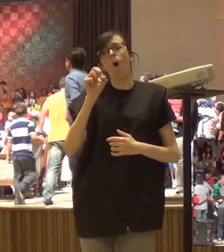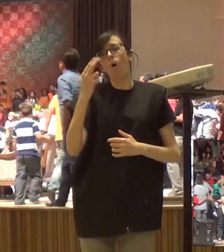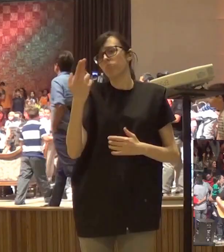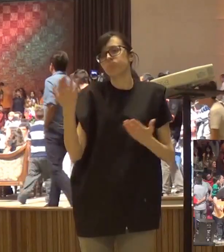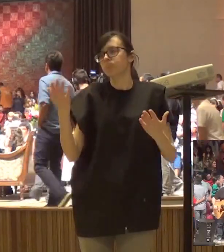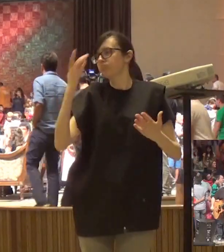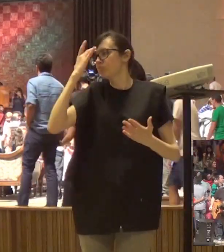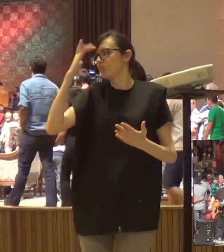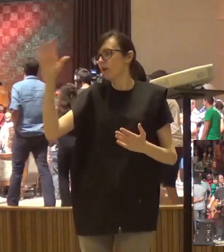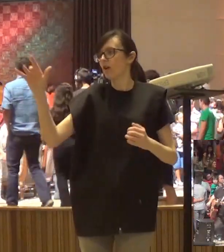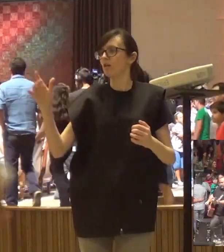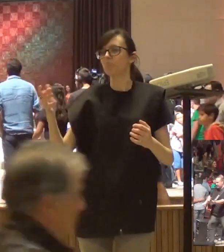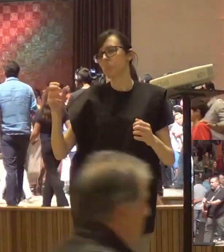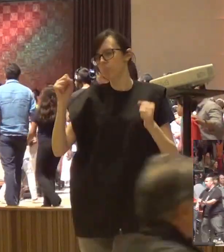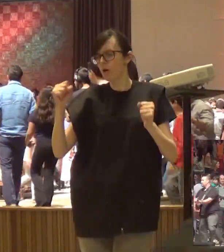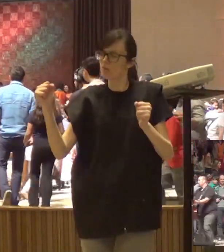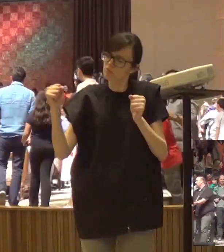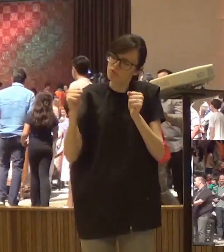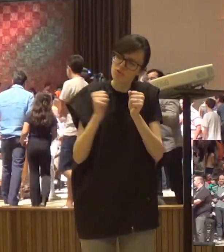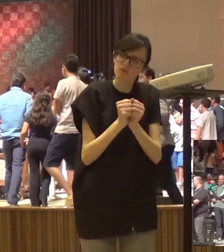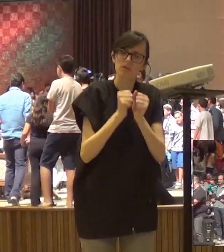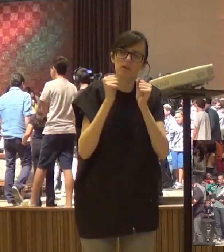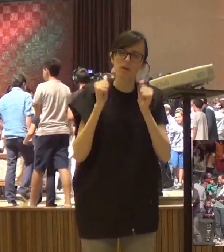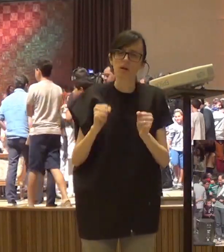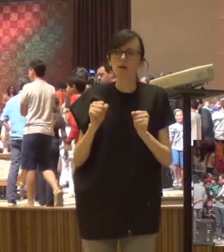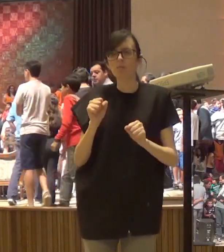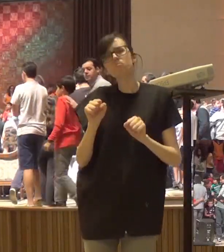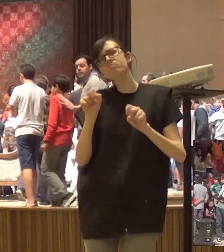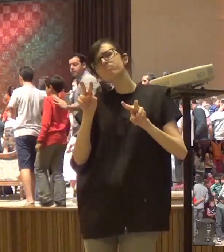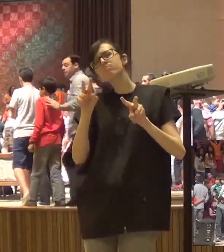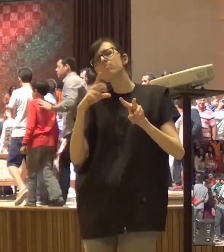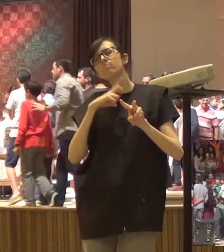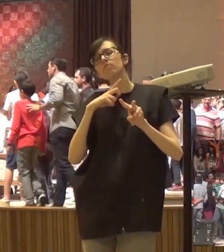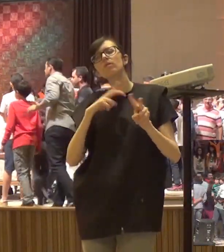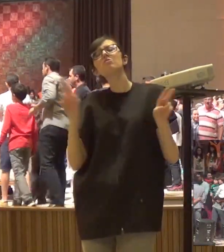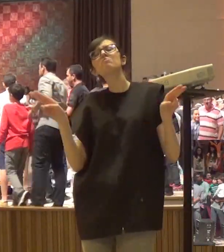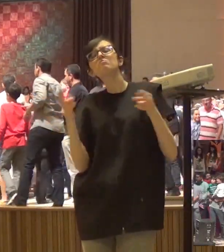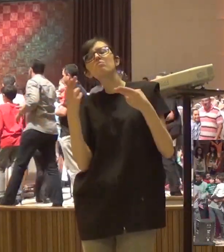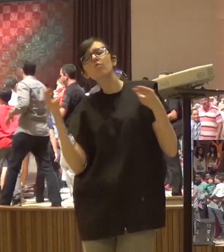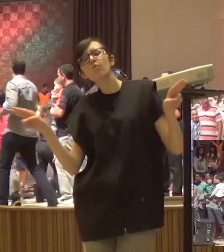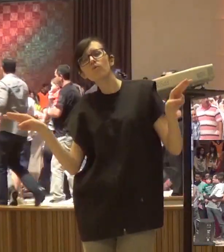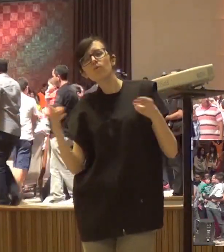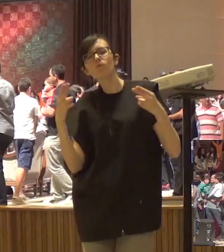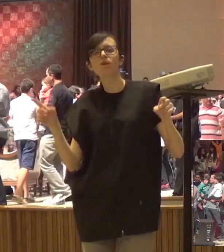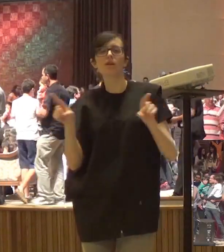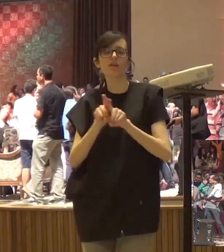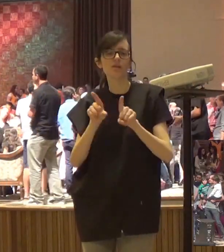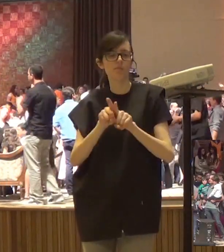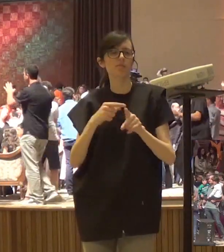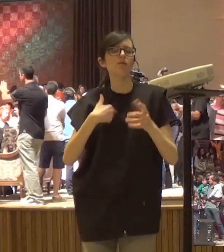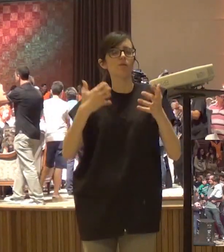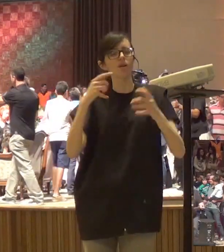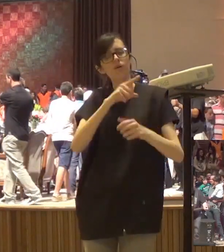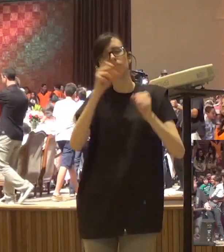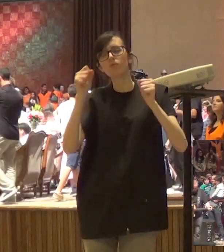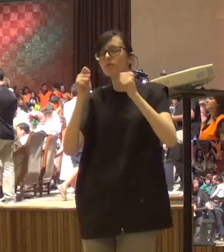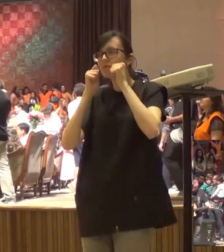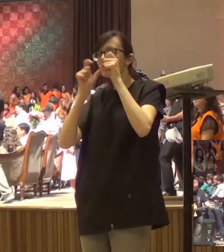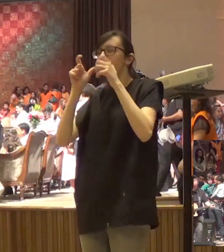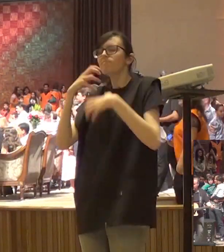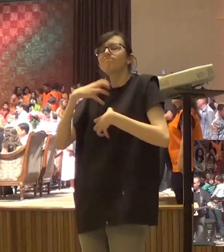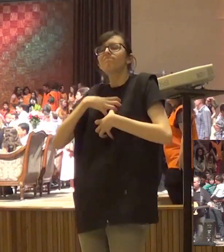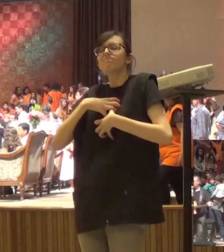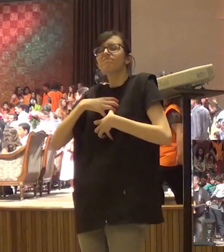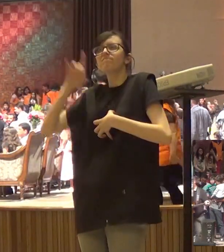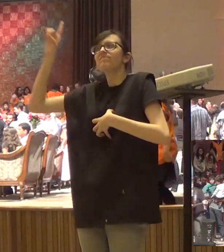Vem cá, filho. Eu queria que você ouvisse esse texto da parte de Deus. Eu queria que você ouvisse Deus falando isso pra